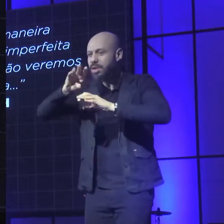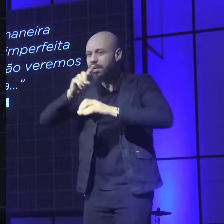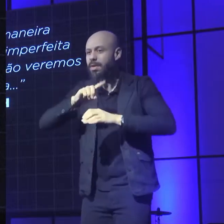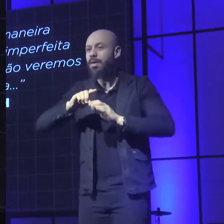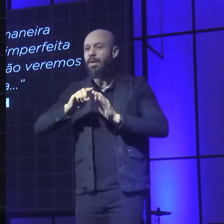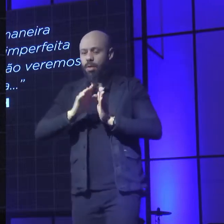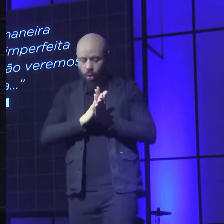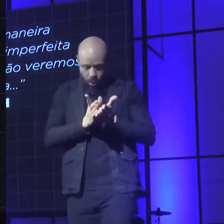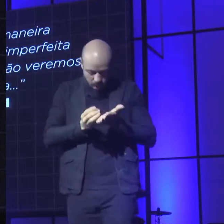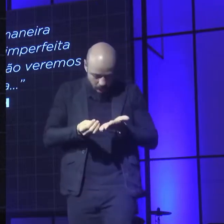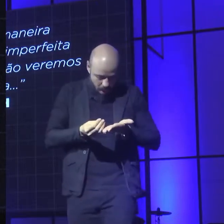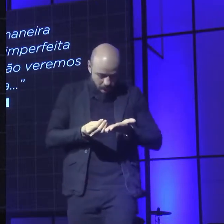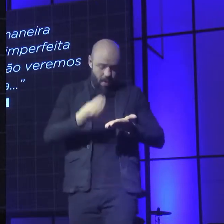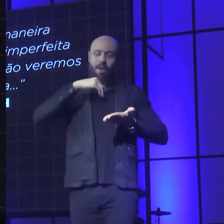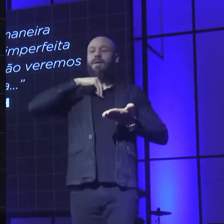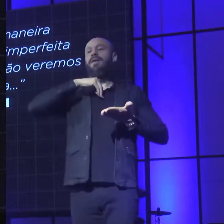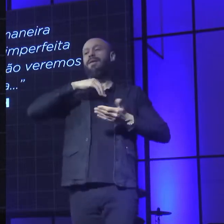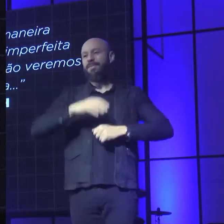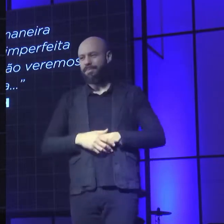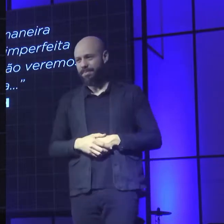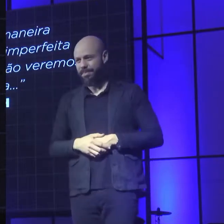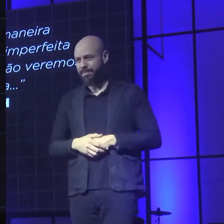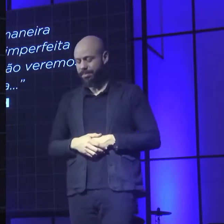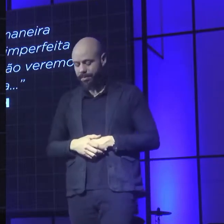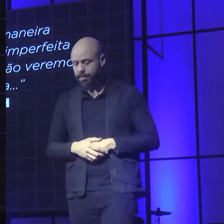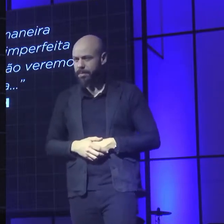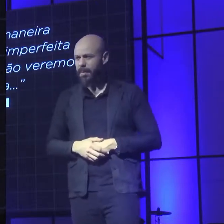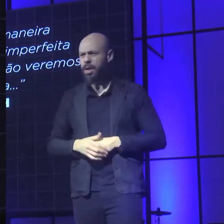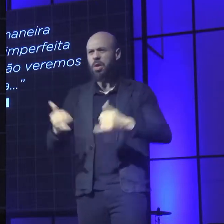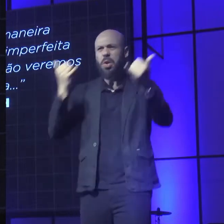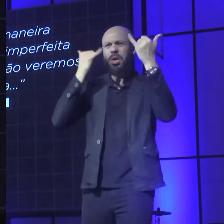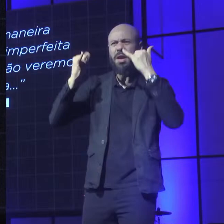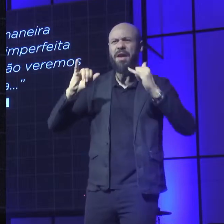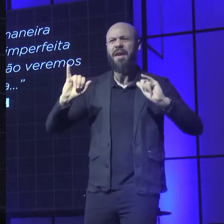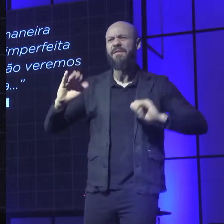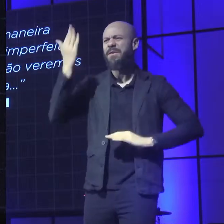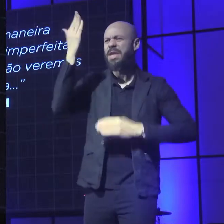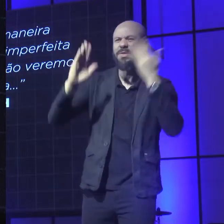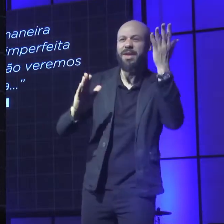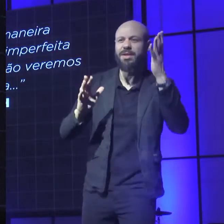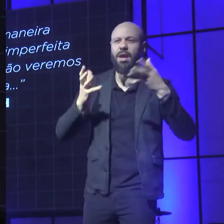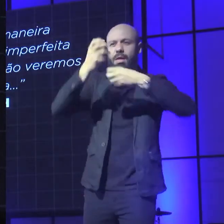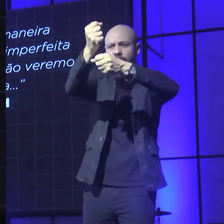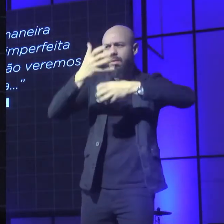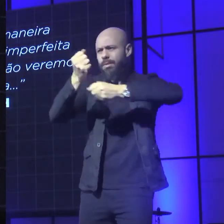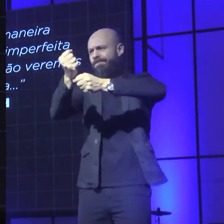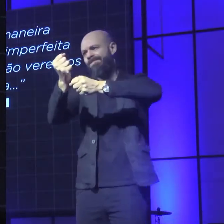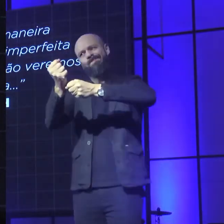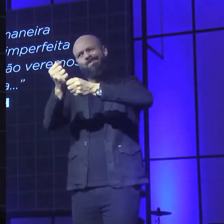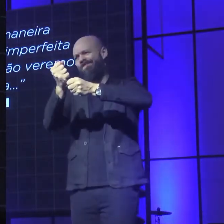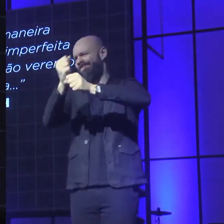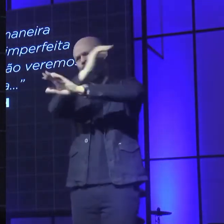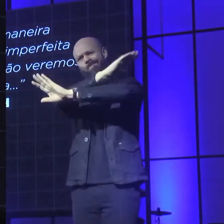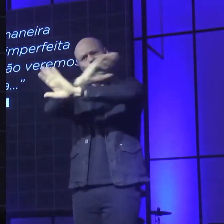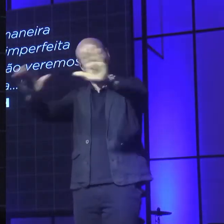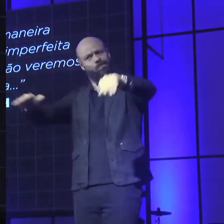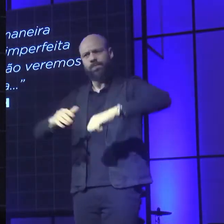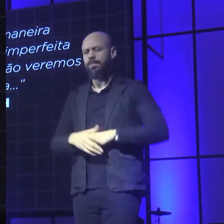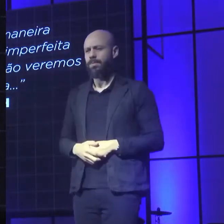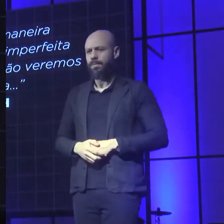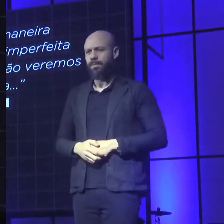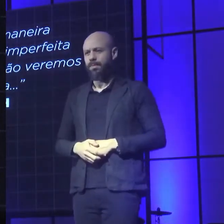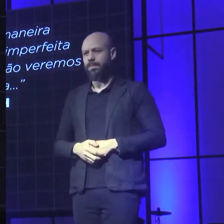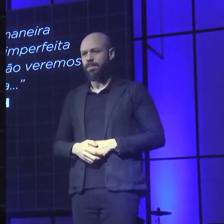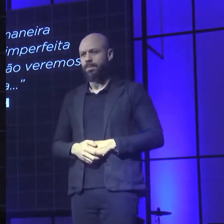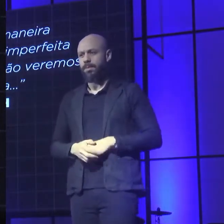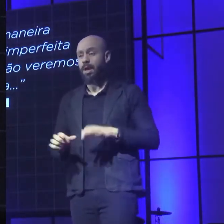de notícias falsas, chega de notícias fake news. E para isso eu quero ler um dos versículos